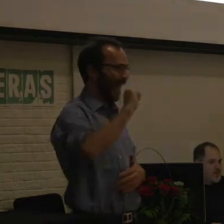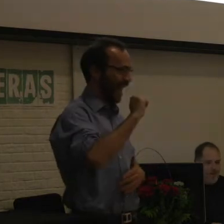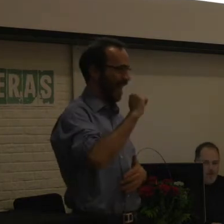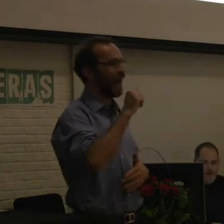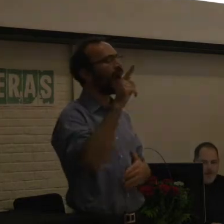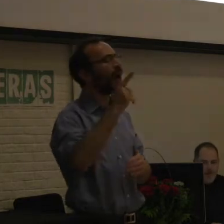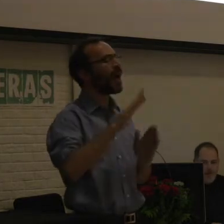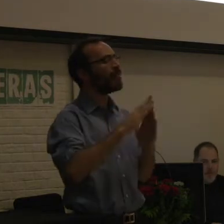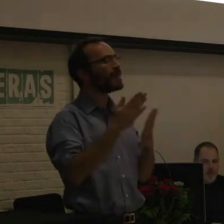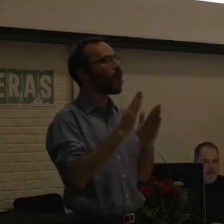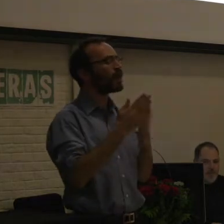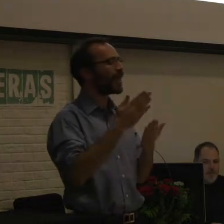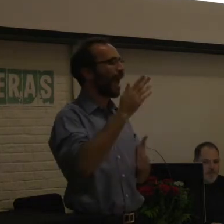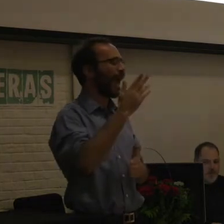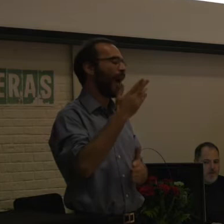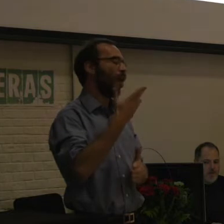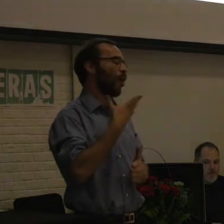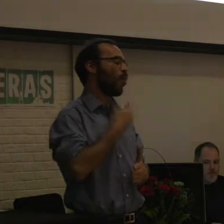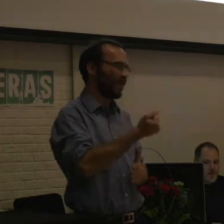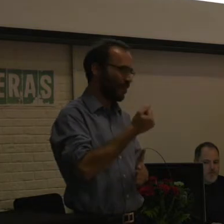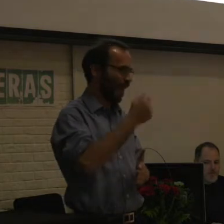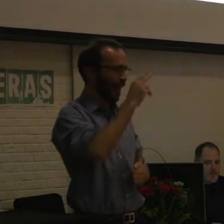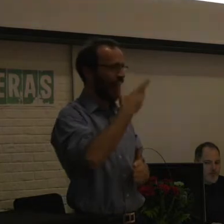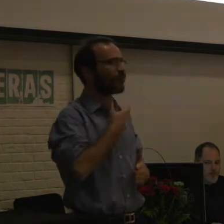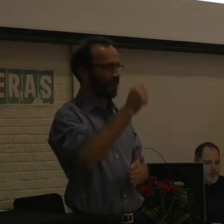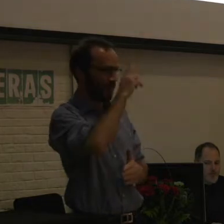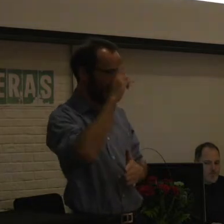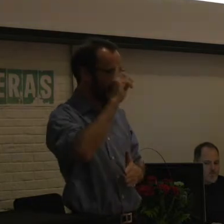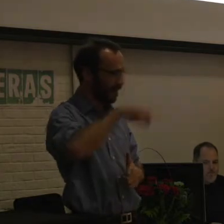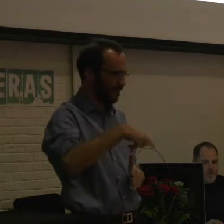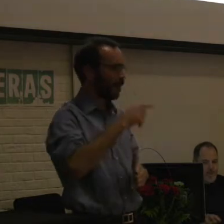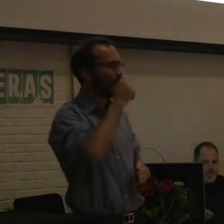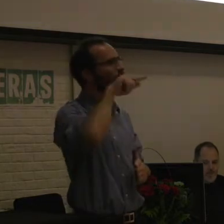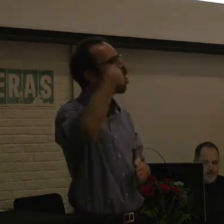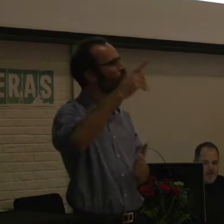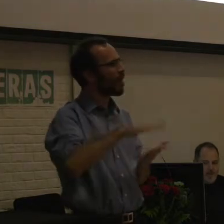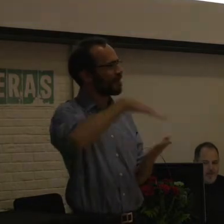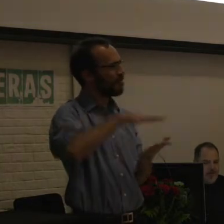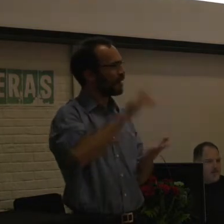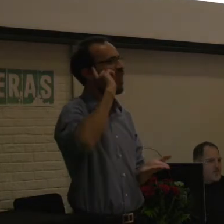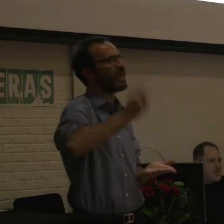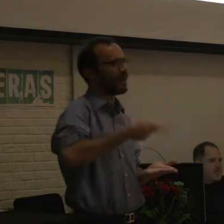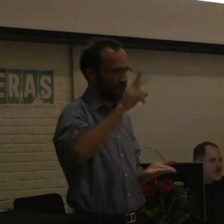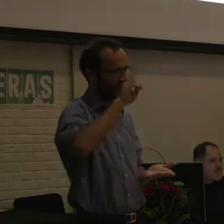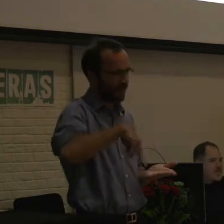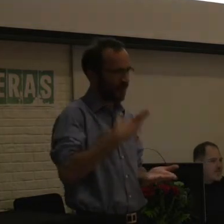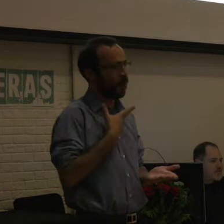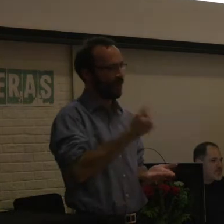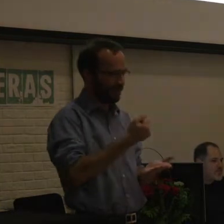Municipal, y Paco Marín Perellón, director de la Imprenta Municipal. Así que, bueno, pues hechas estas... Bueno,